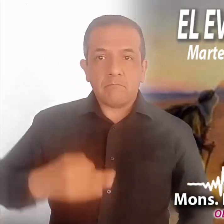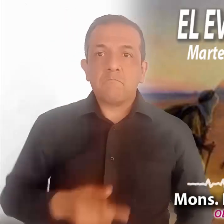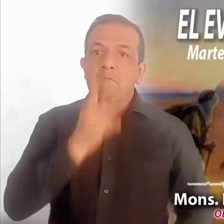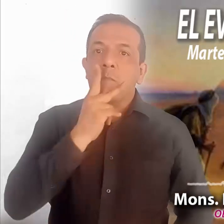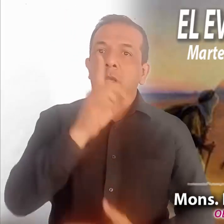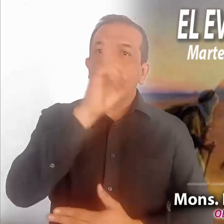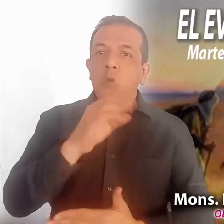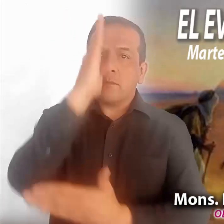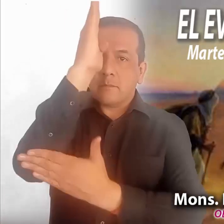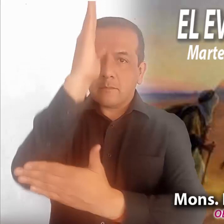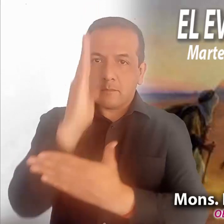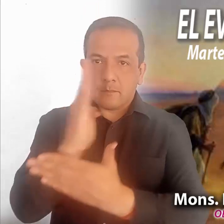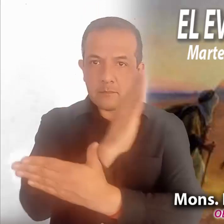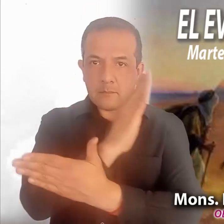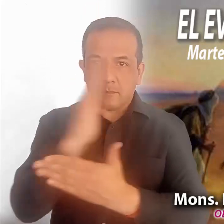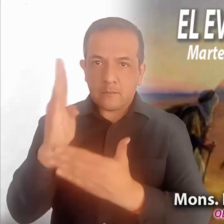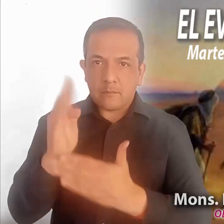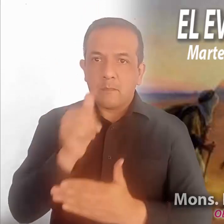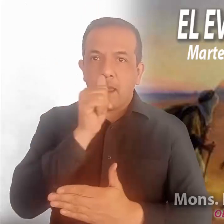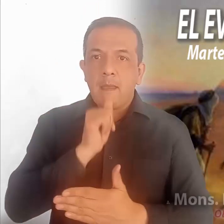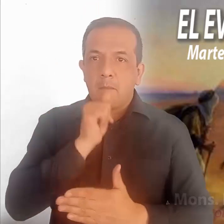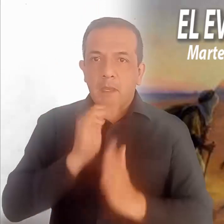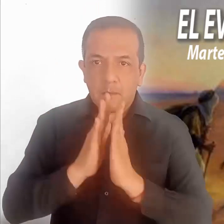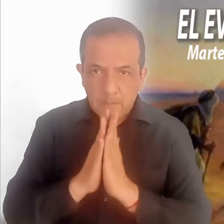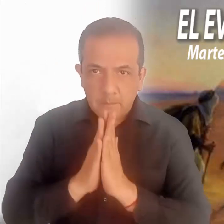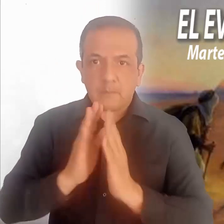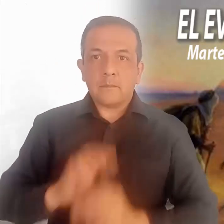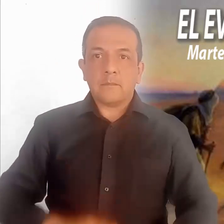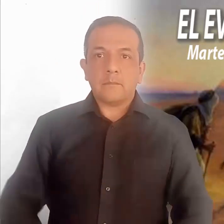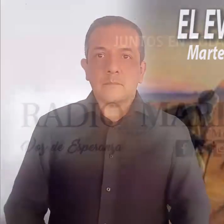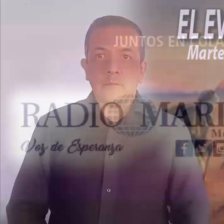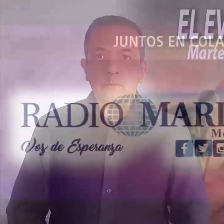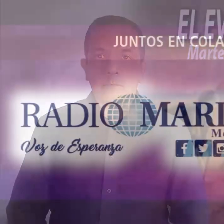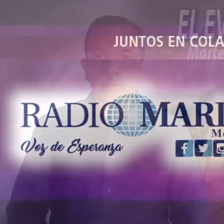Señor te bendiga en nombre del Padre, y del Hijo, y del Espíritu Santo.